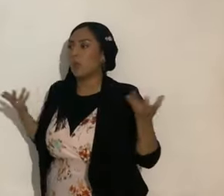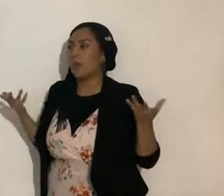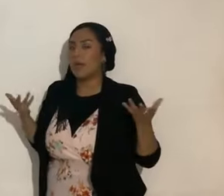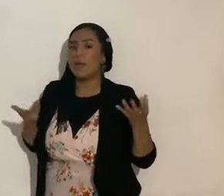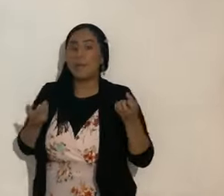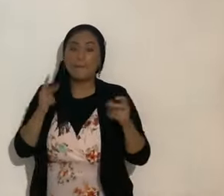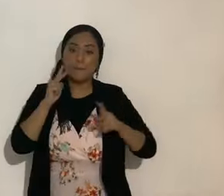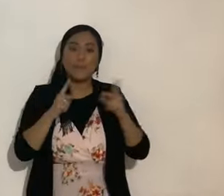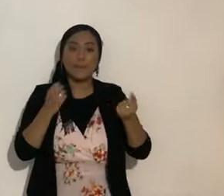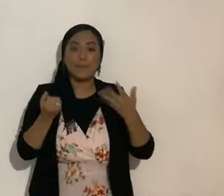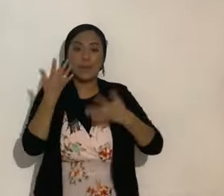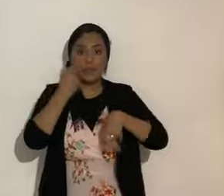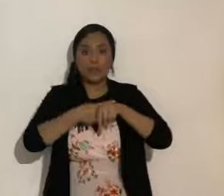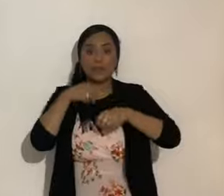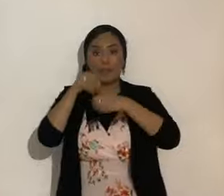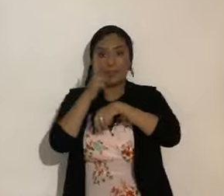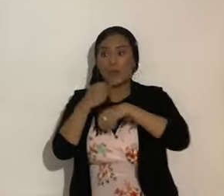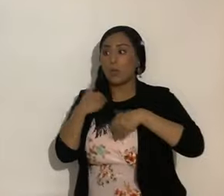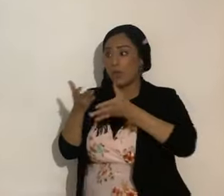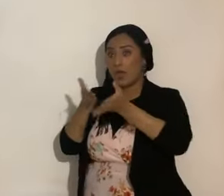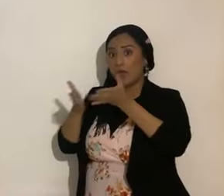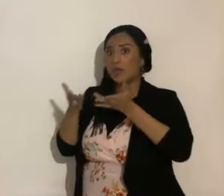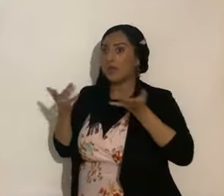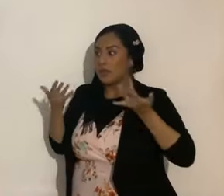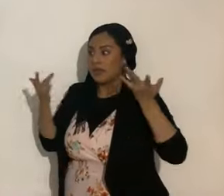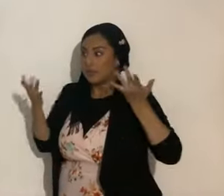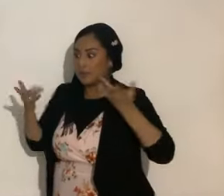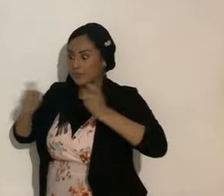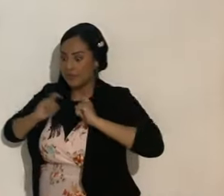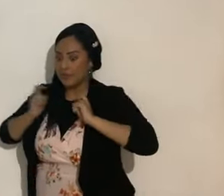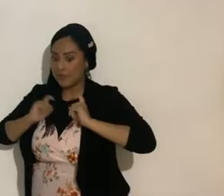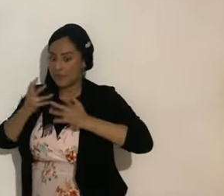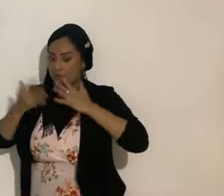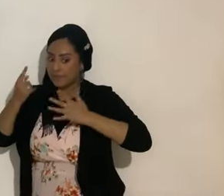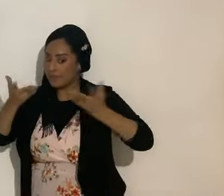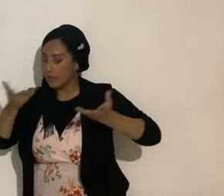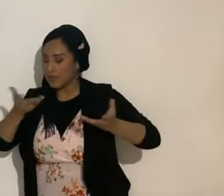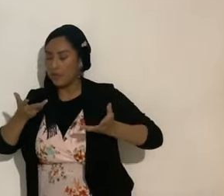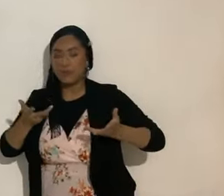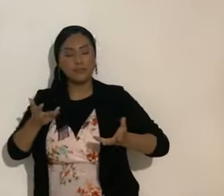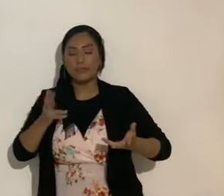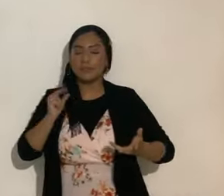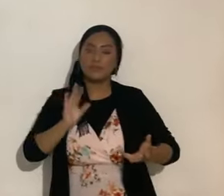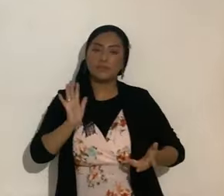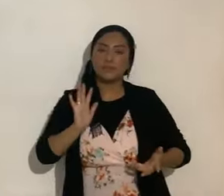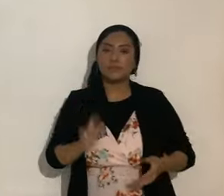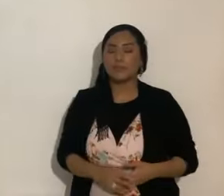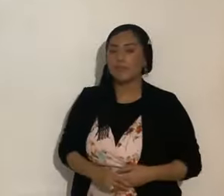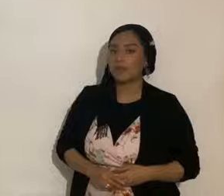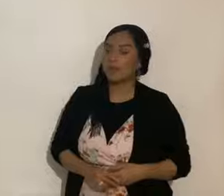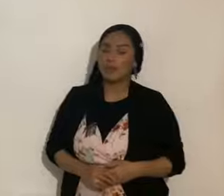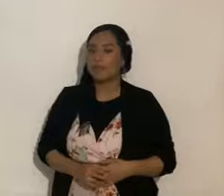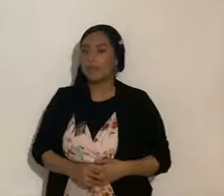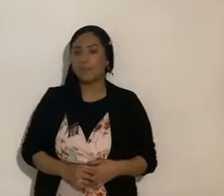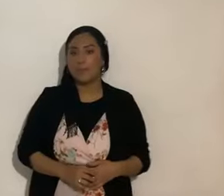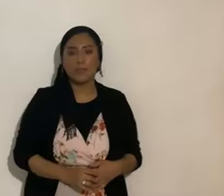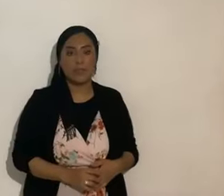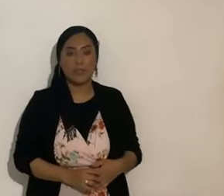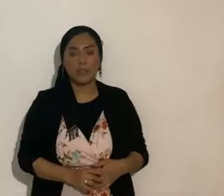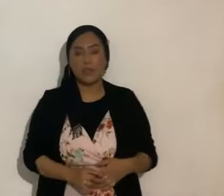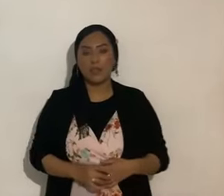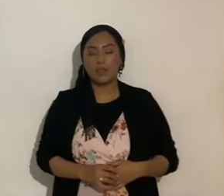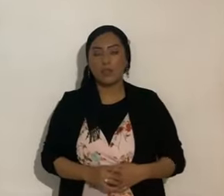gente muchas veces en una Keilah quiere servir porque ya está esperando que se le dé algo. No debe de ser así. No debe de ser, ni siquiera un